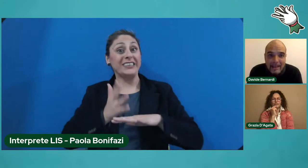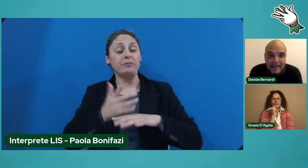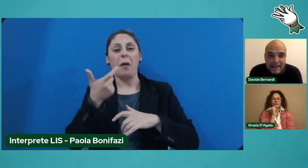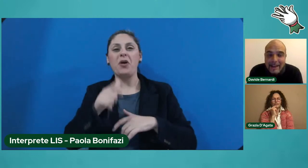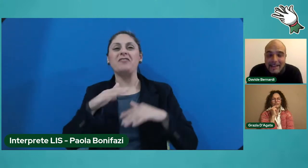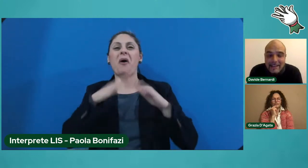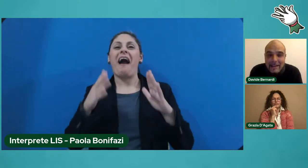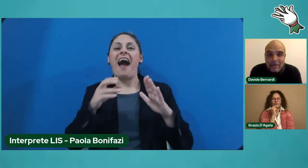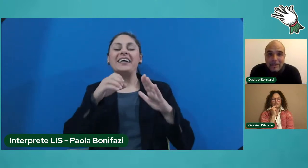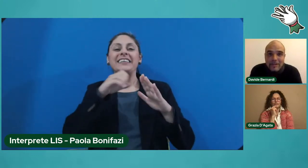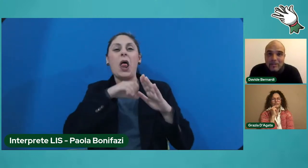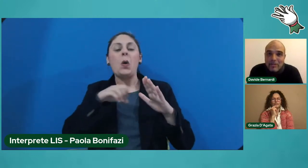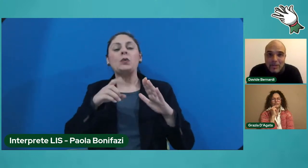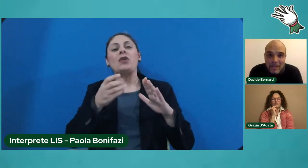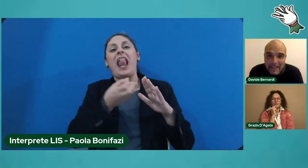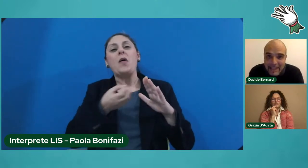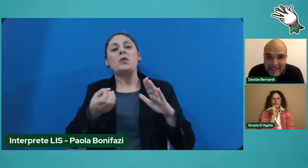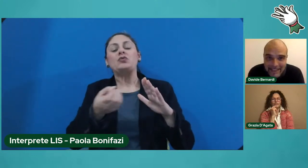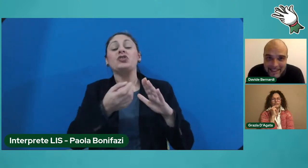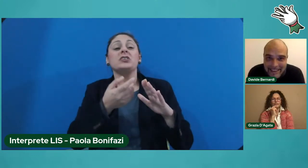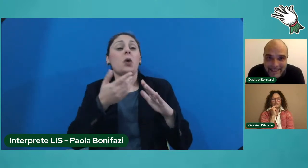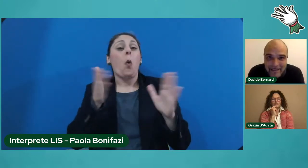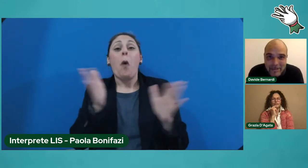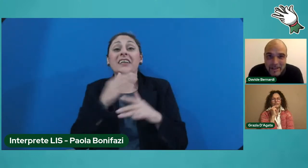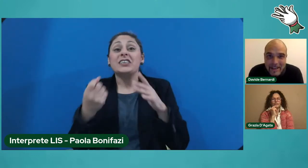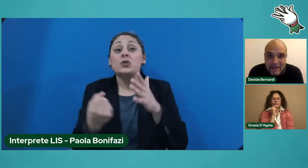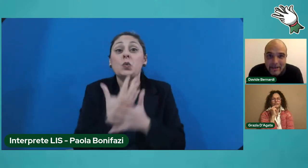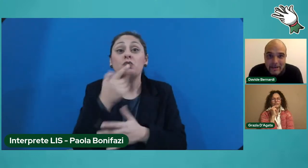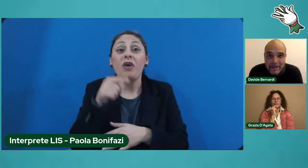Luci tutto ciò che accade alla Casa delle Luci è con la lingua dei segni.